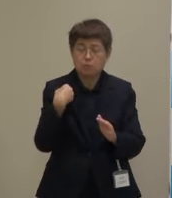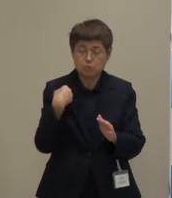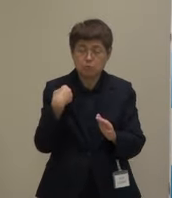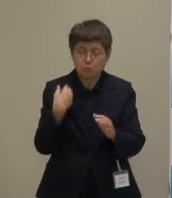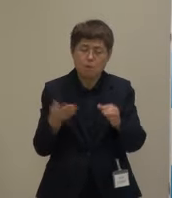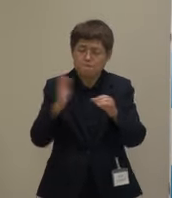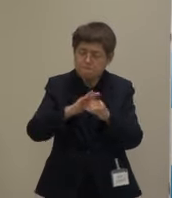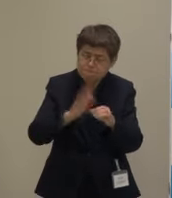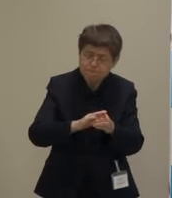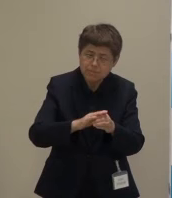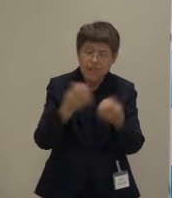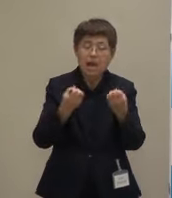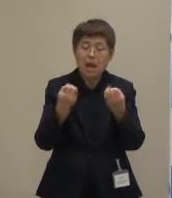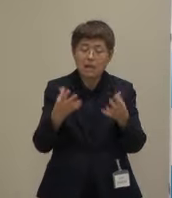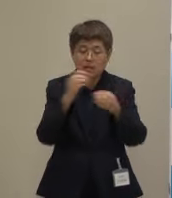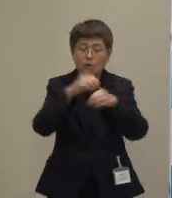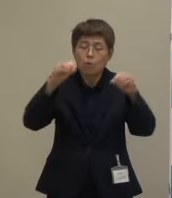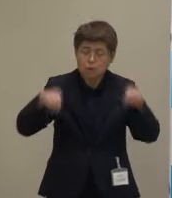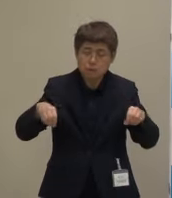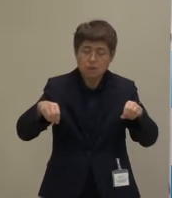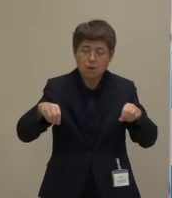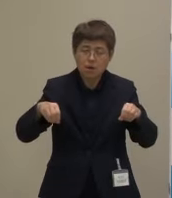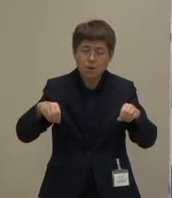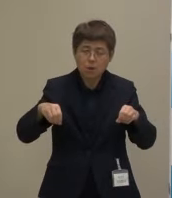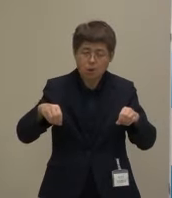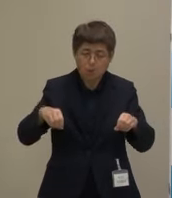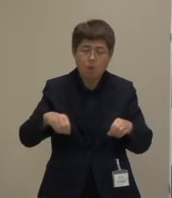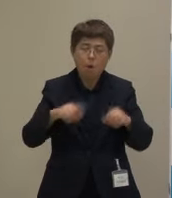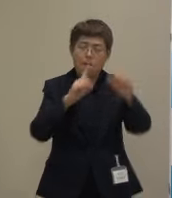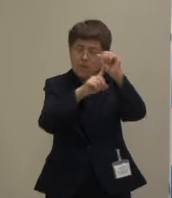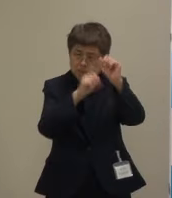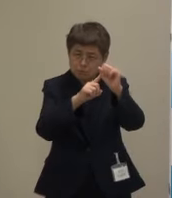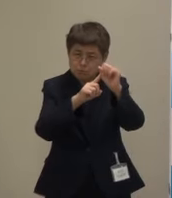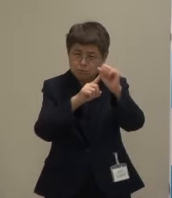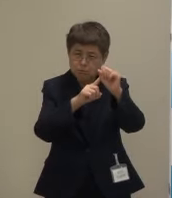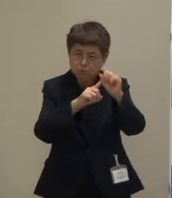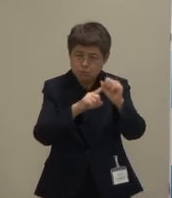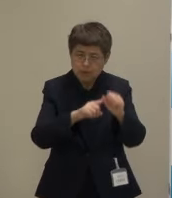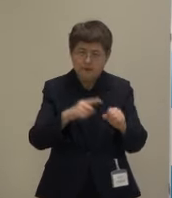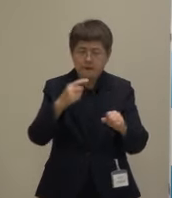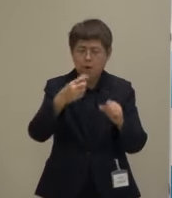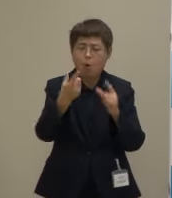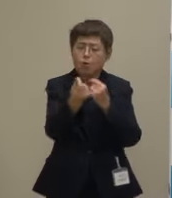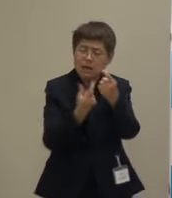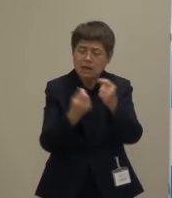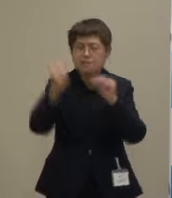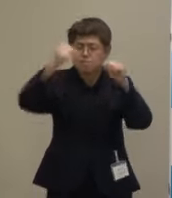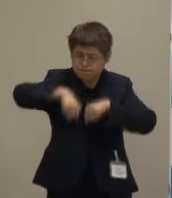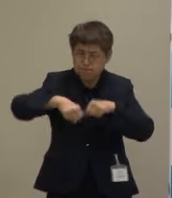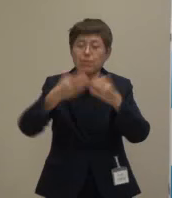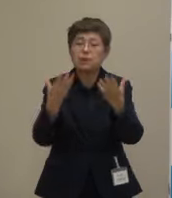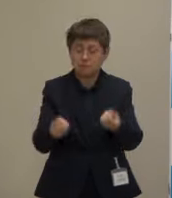で、新たな協定の締結を目指すことで合意いたしました。